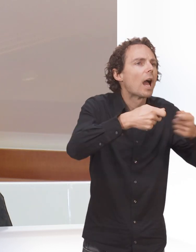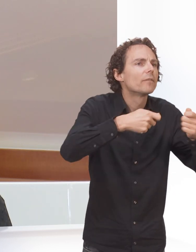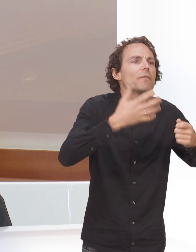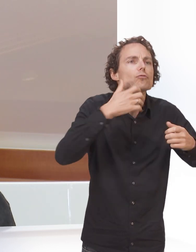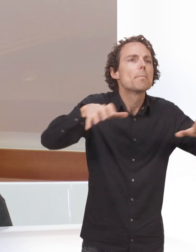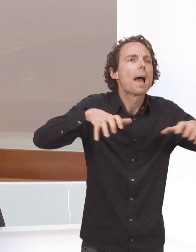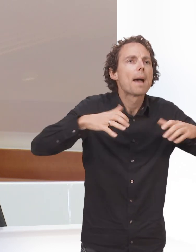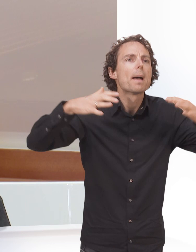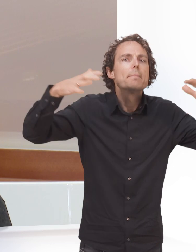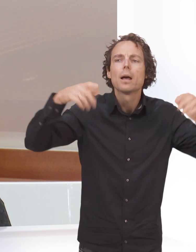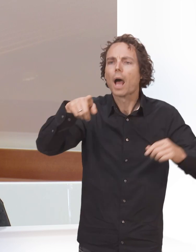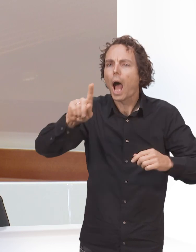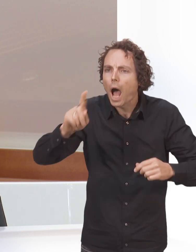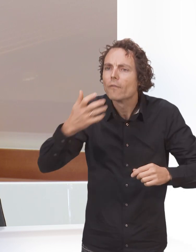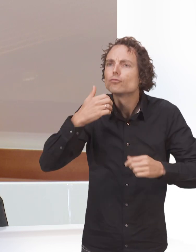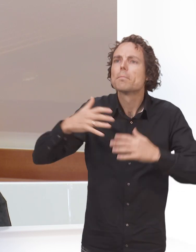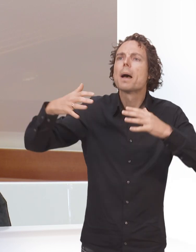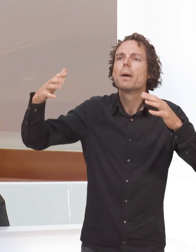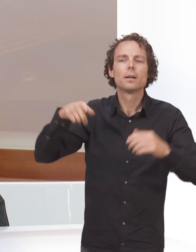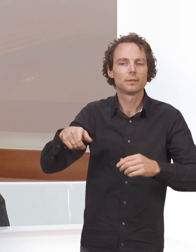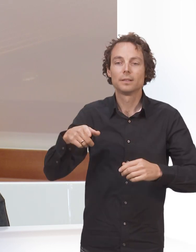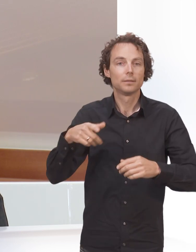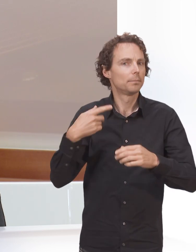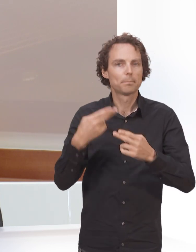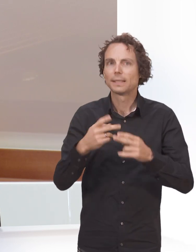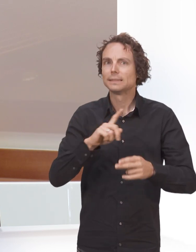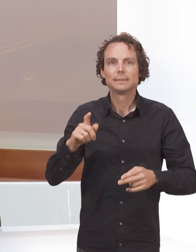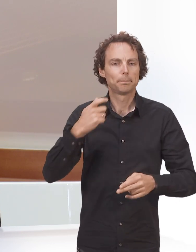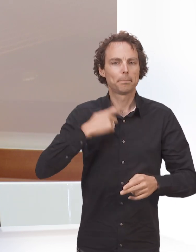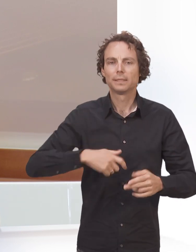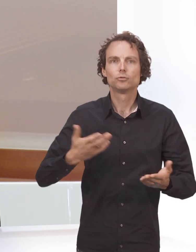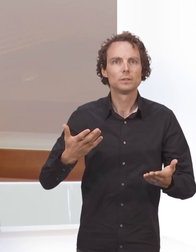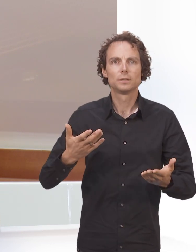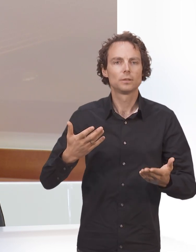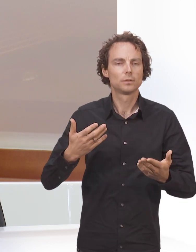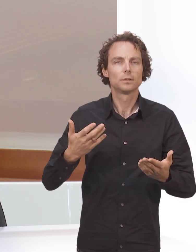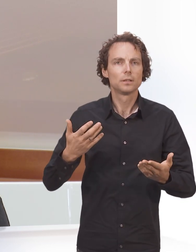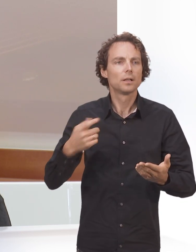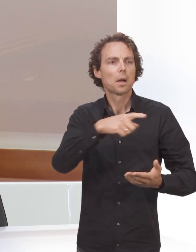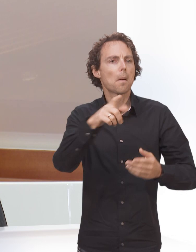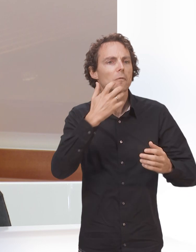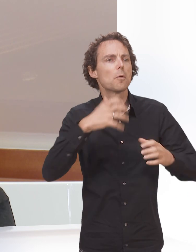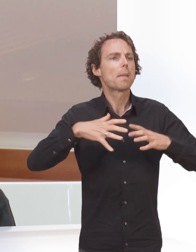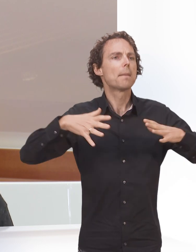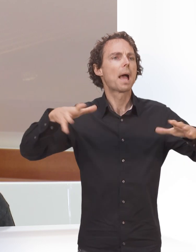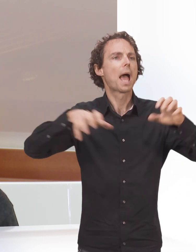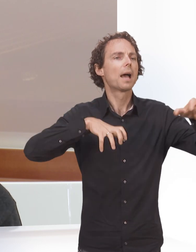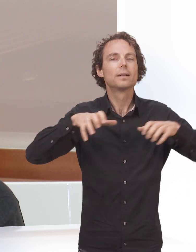wollen, ich will, jeder will mehr. Und das ist unmenschlich, wenn jeder mehr will. Und darüber rede ich. Aber mit dem